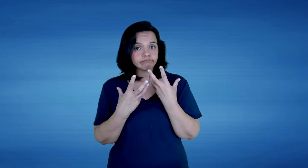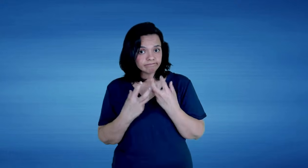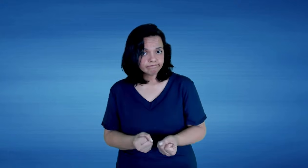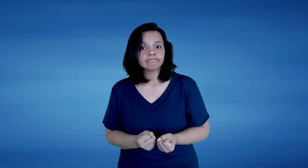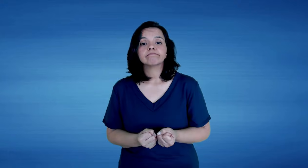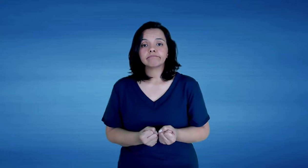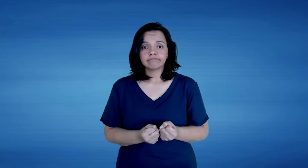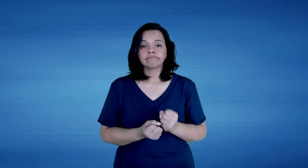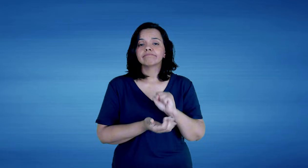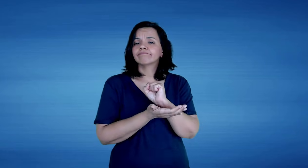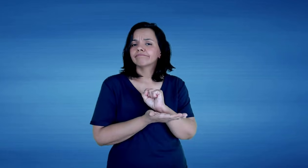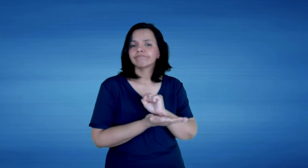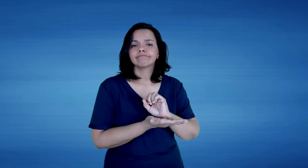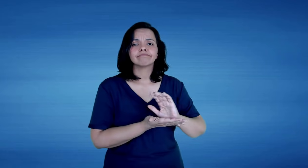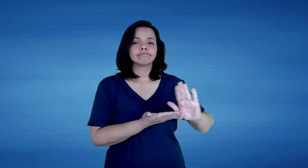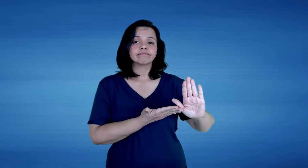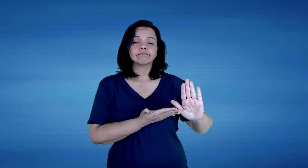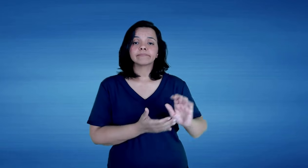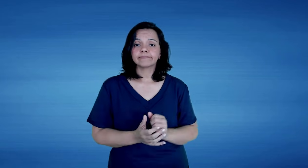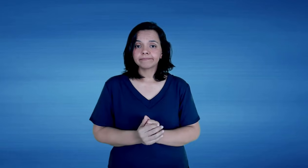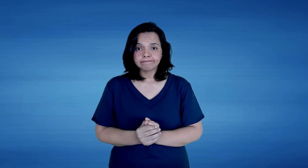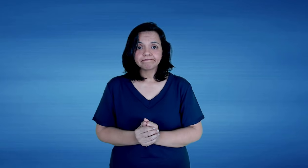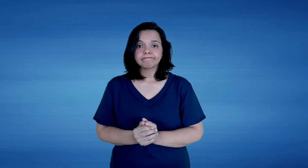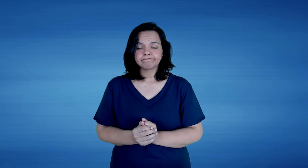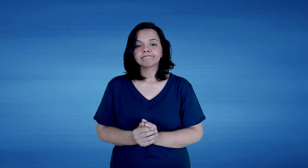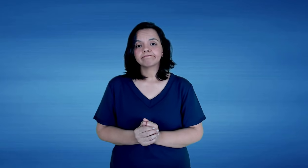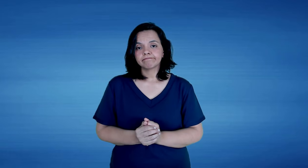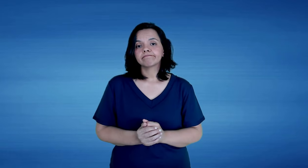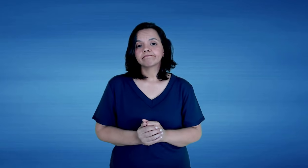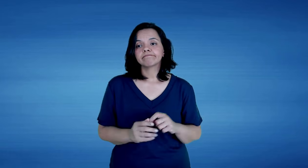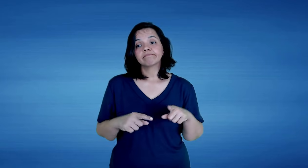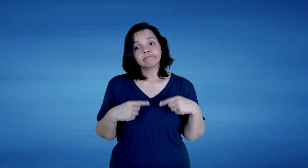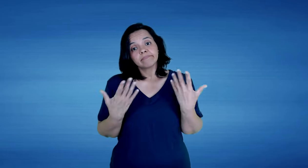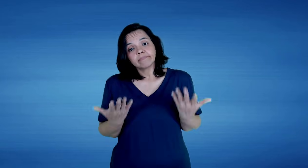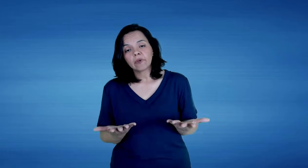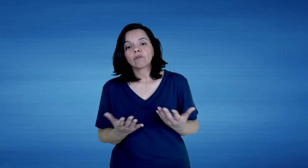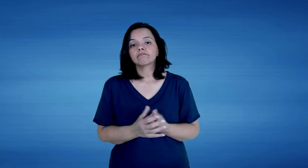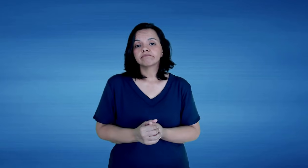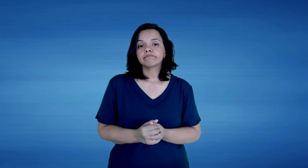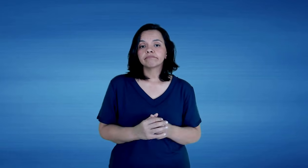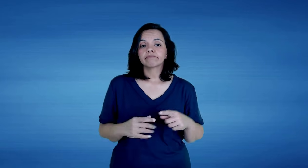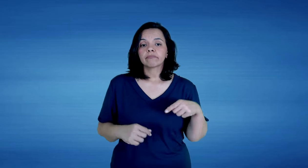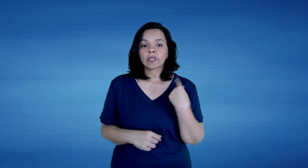debaixo dessas peças. São roupas sagradas.